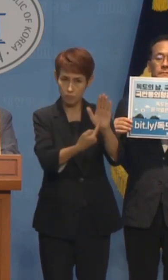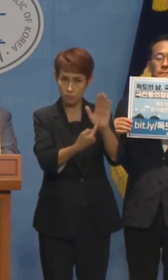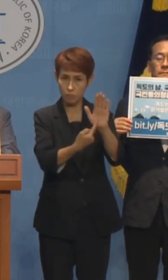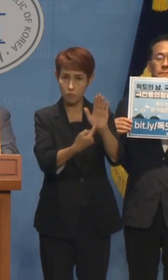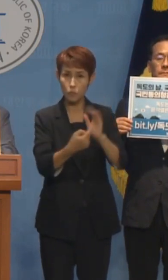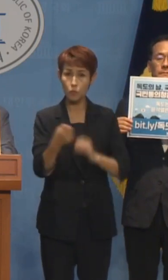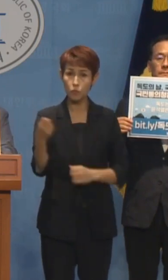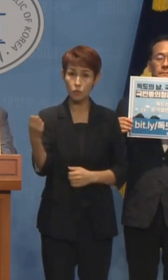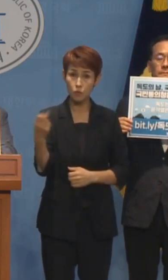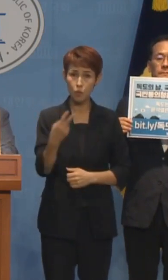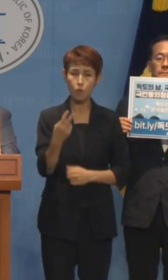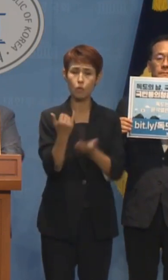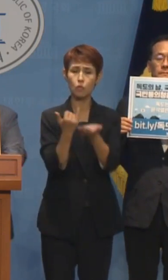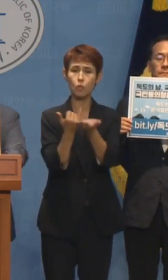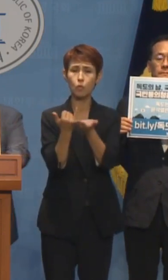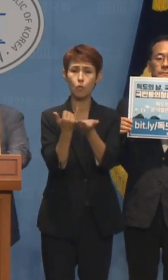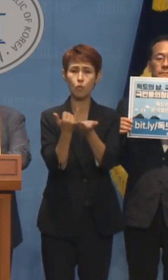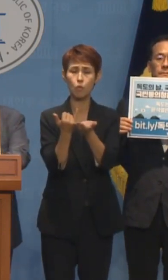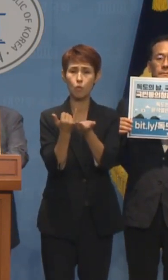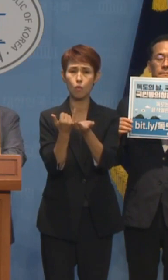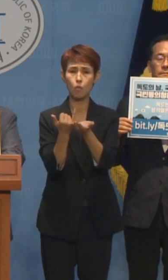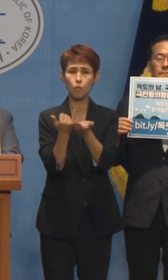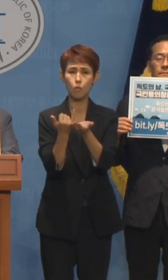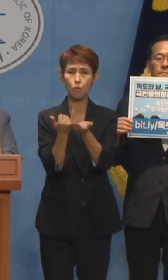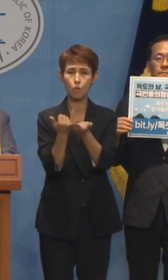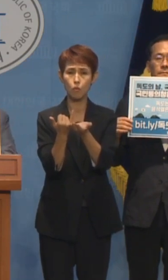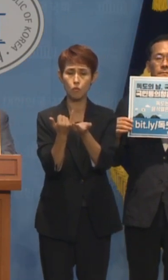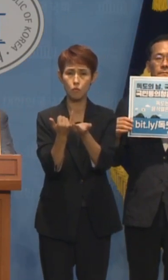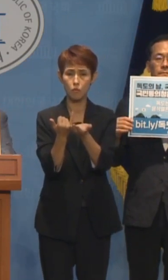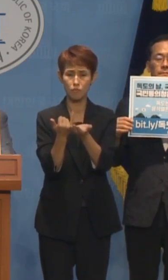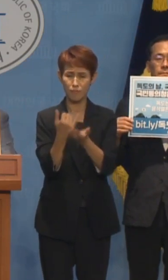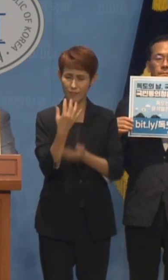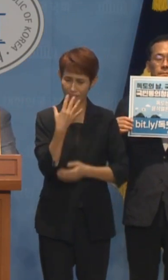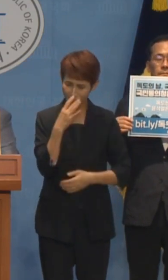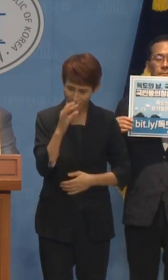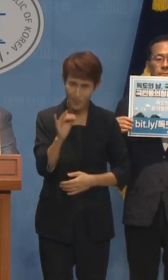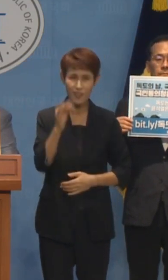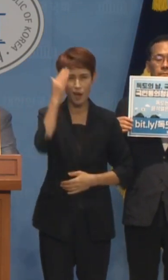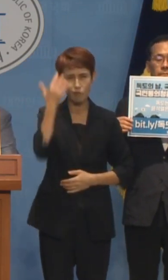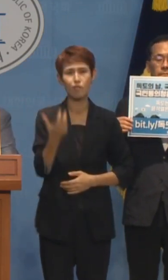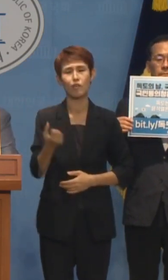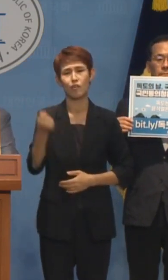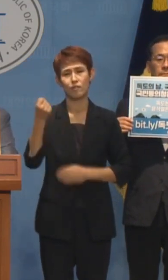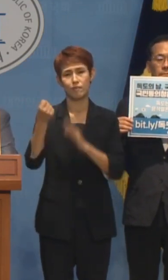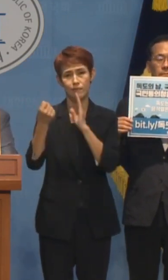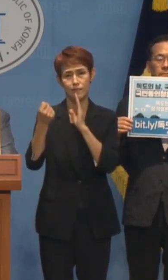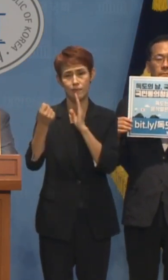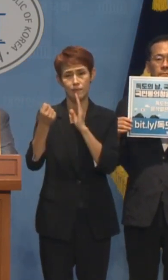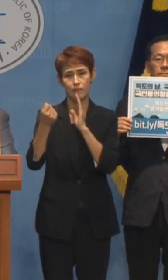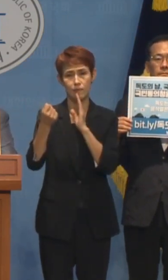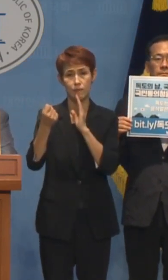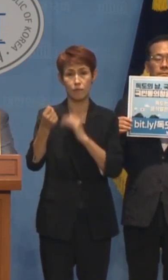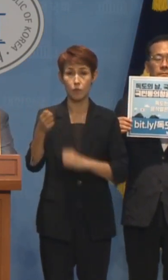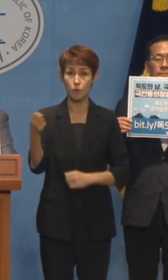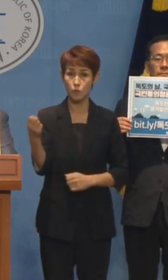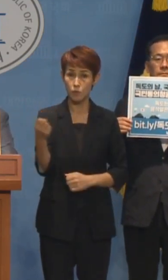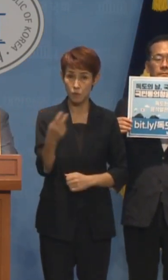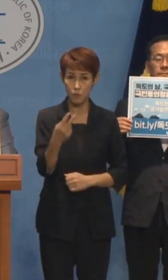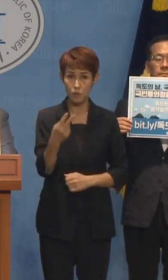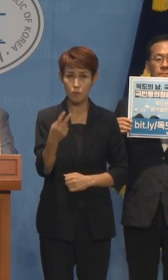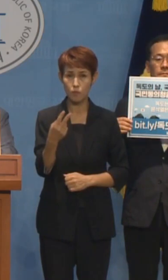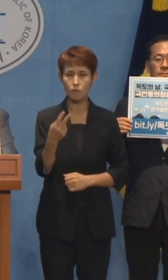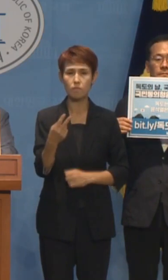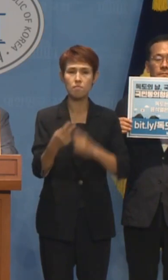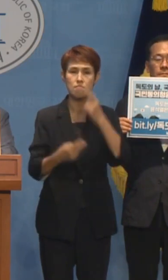여러분 독도를 영토 주권으로 생각하시면 안 됩니다 그건 당연히 기본이죠 그러나 독도는 영토주권의 상징일뿐만 아니라요